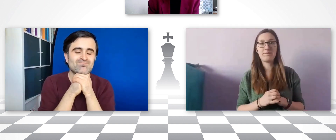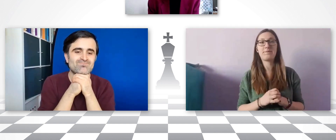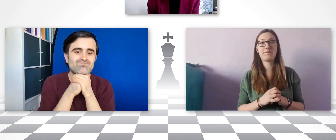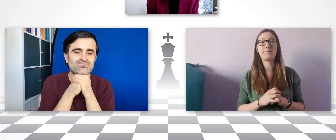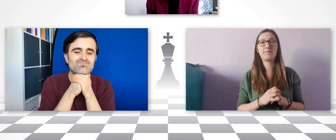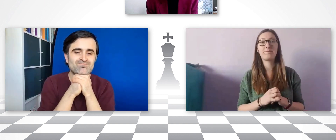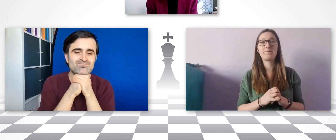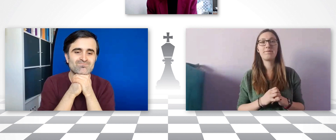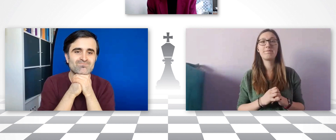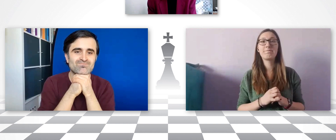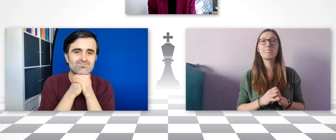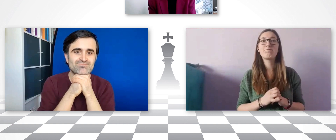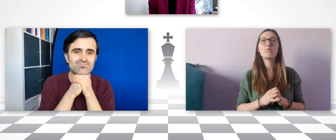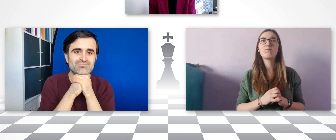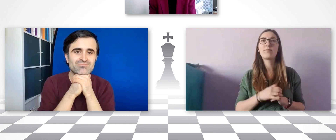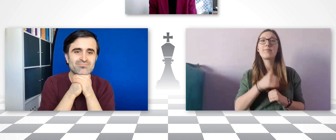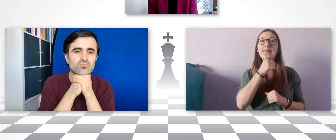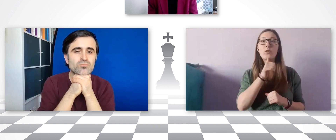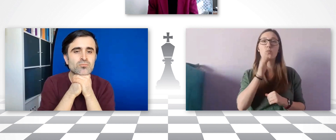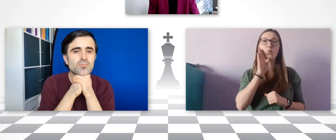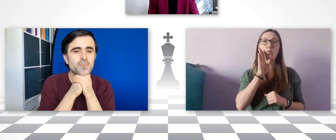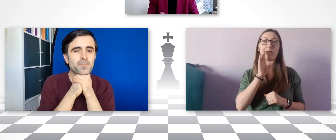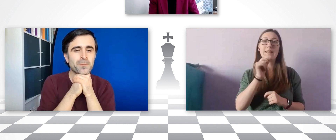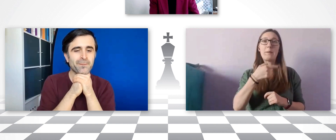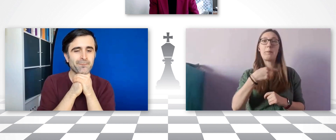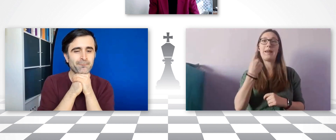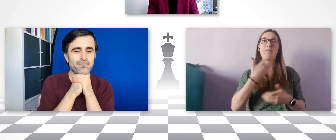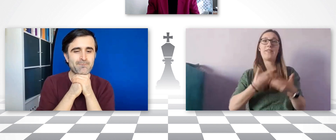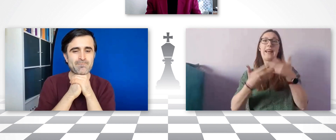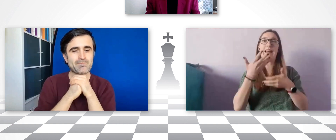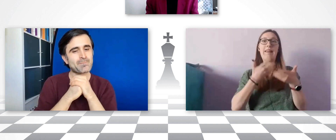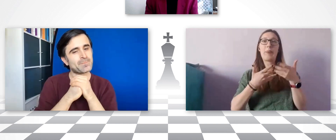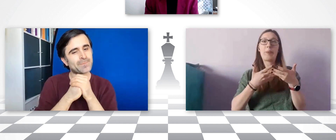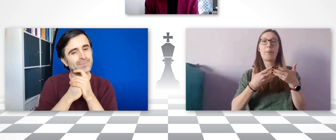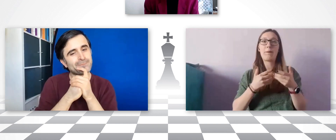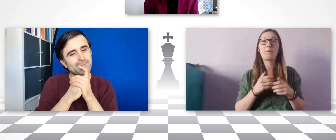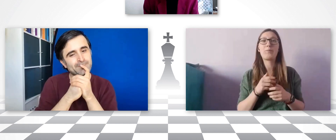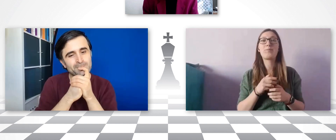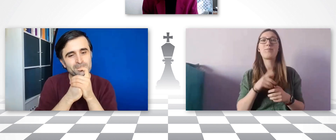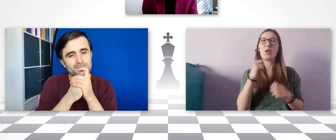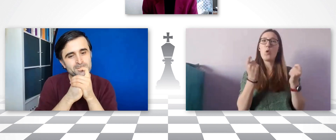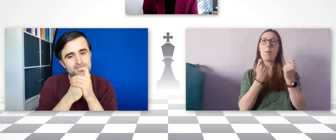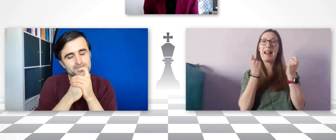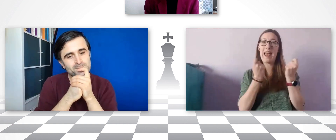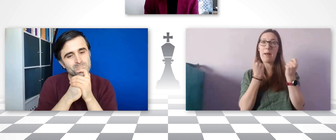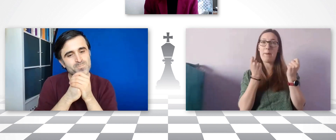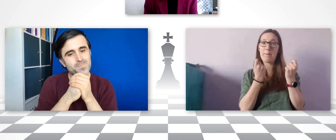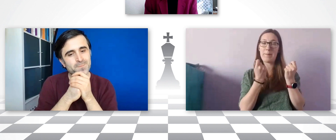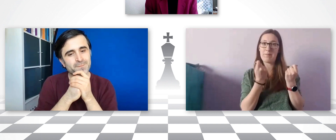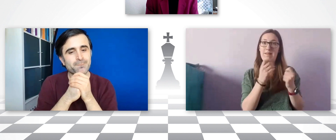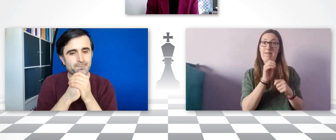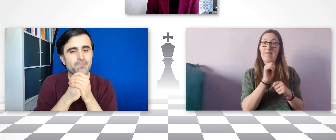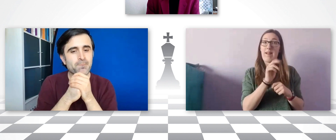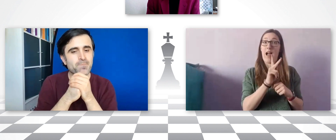Kan Saïd nog iets meer vertellen over activiteiten in het kader van het jubileum?